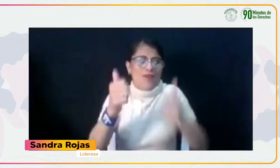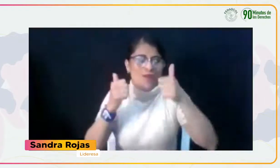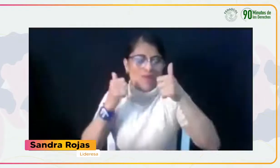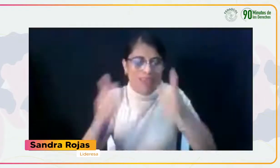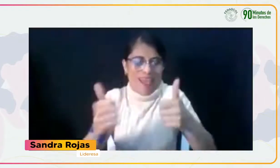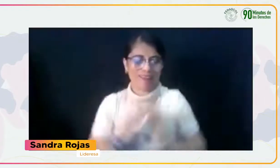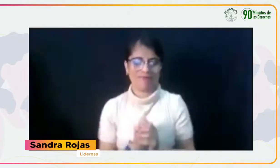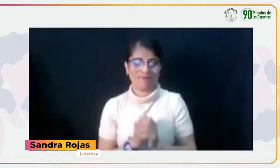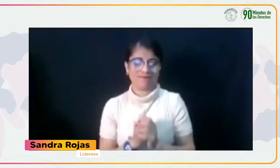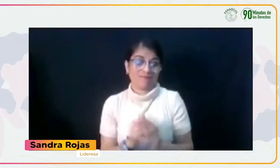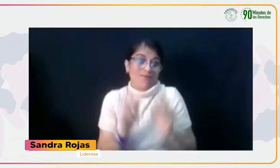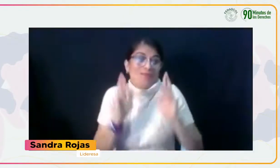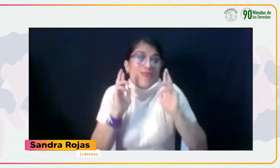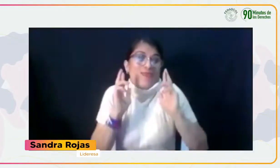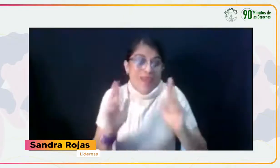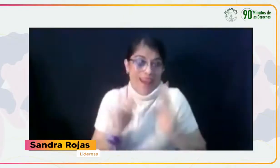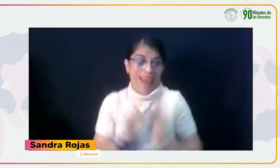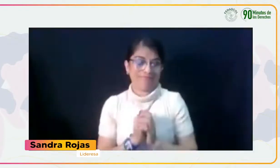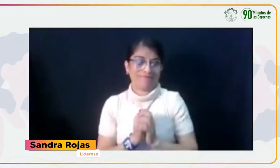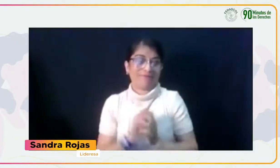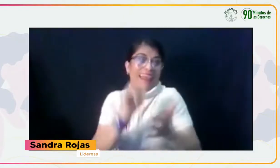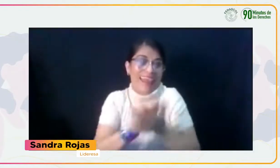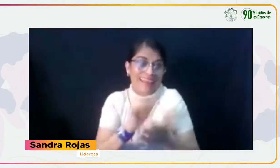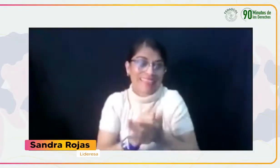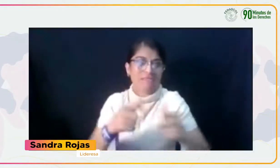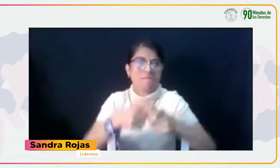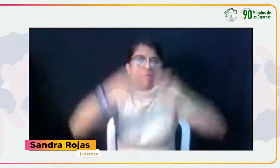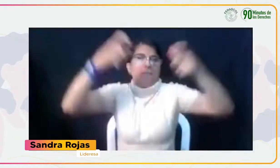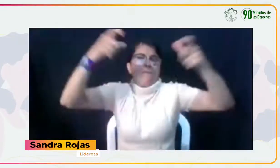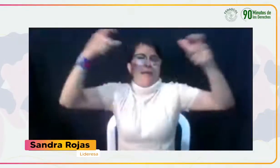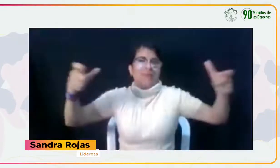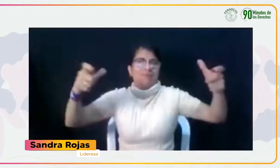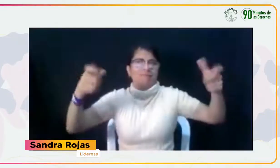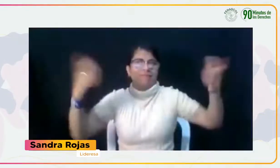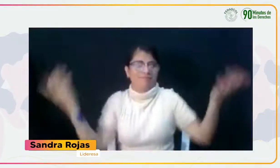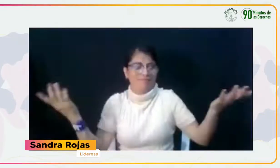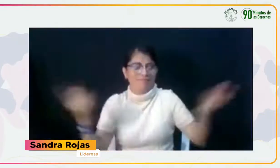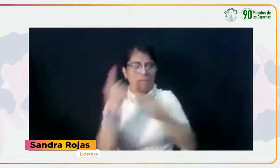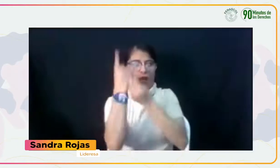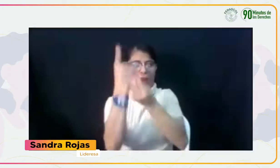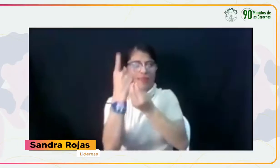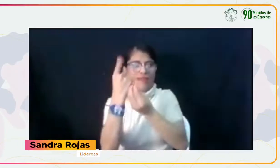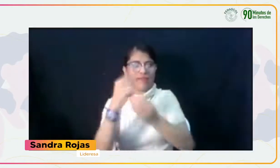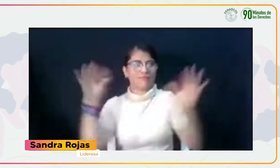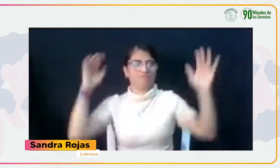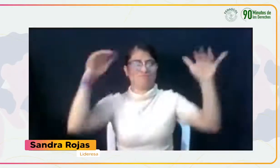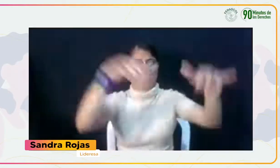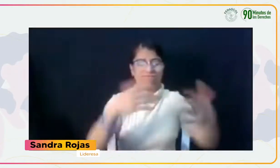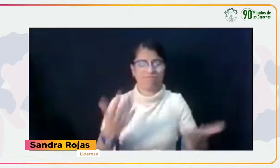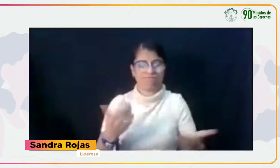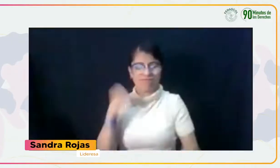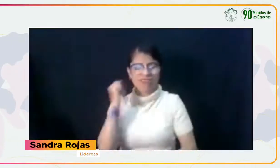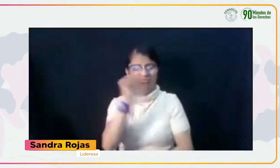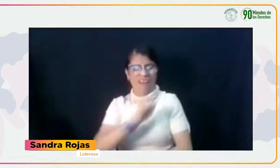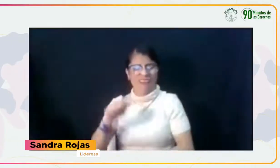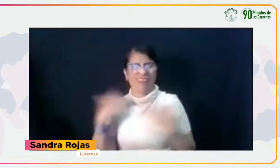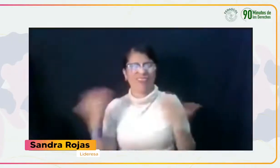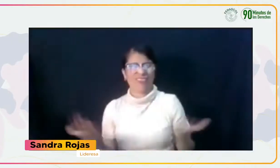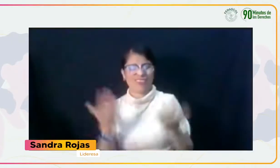sordas y reconociendo los derechos de las mujeres sordas. Ojalá que eso ocurra, ojalá que seamos más, ojalá que seamos más en esta